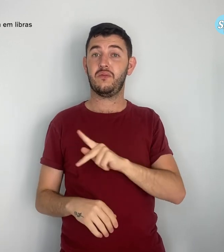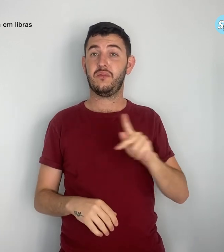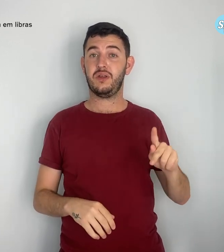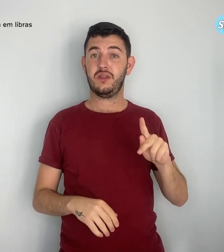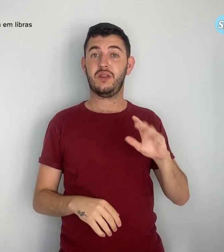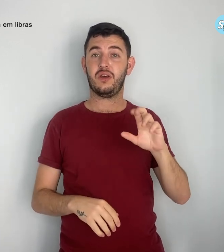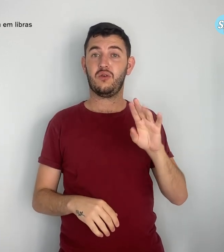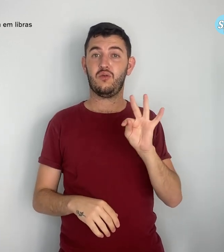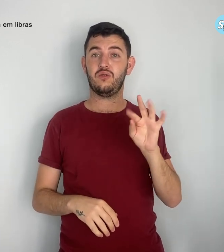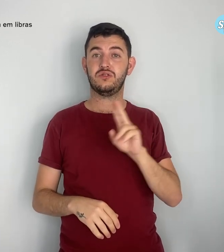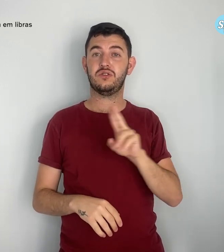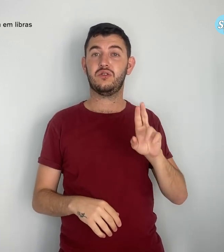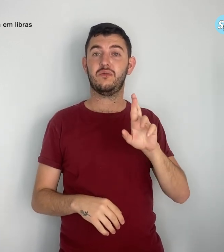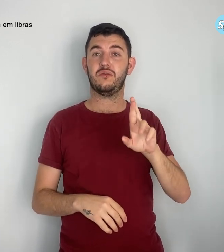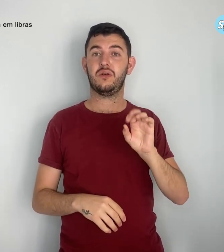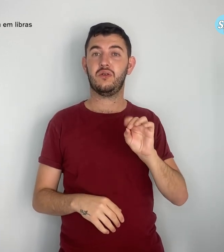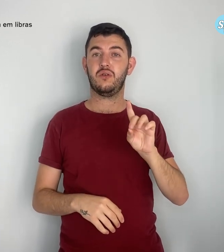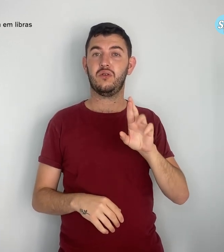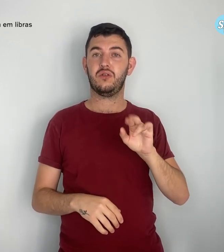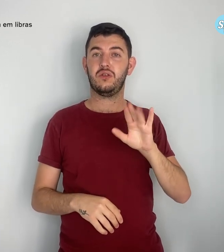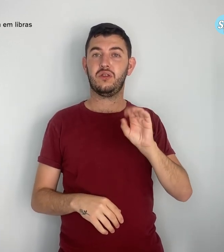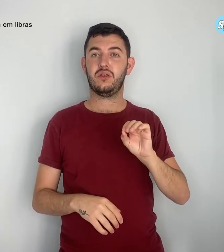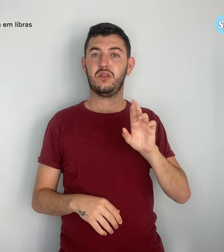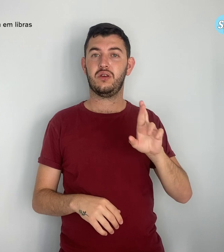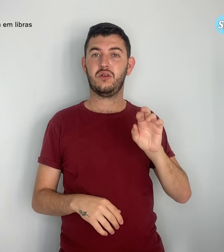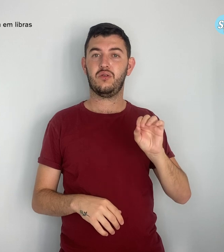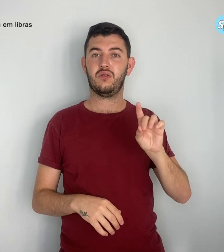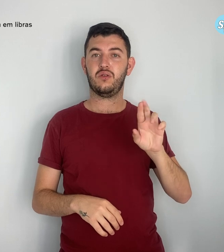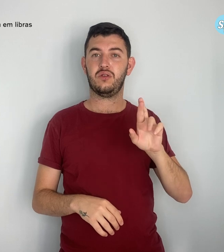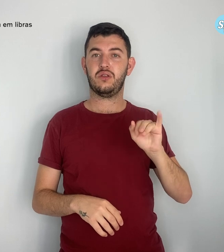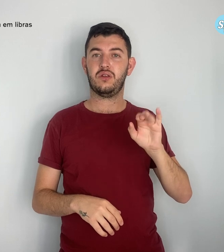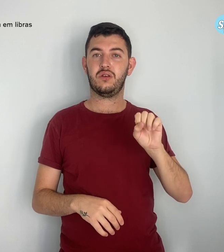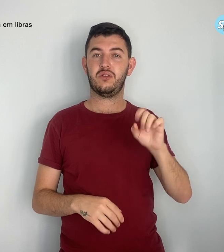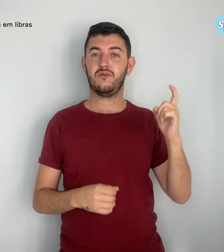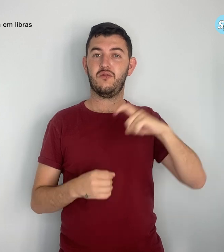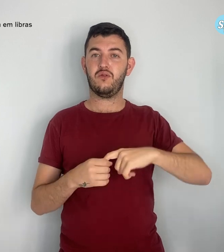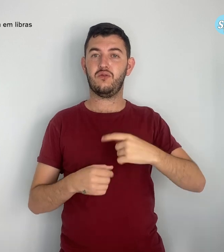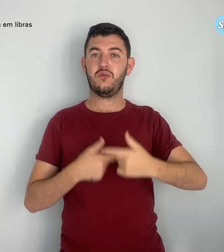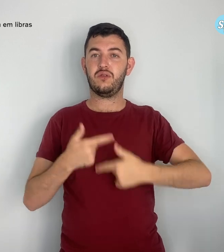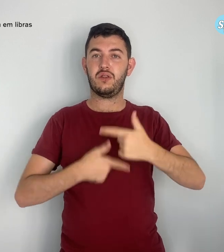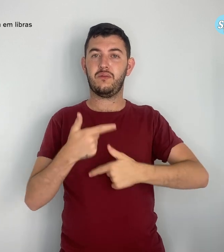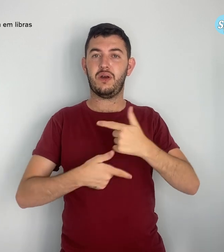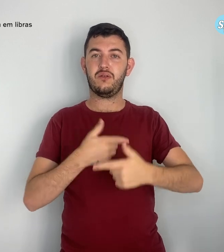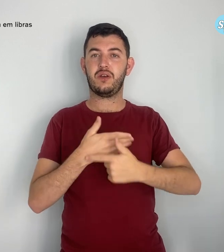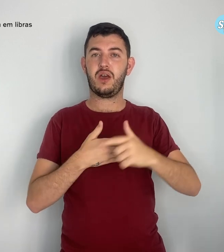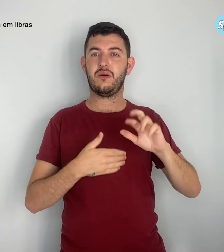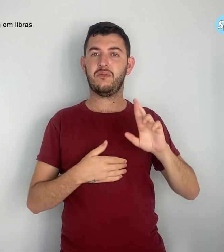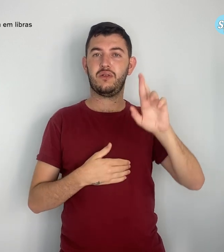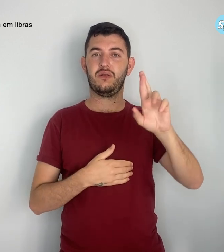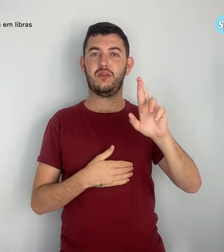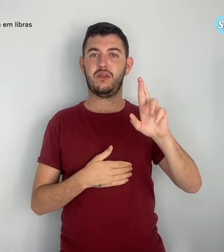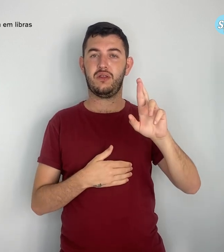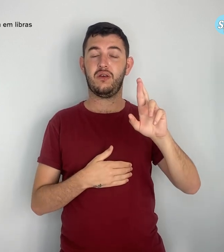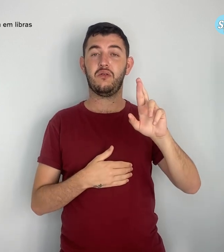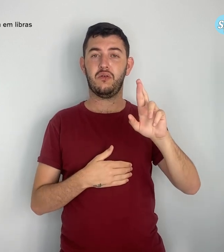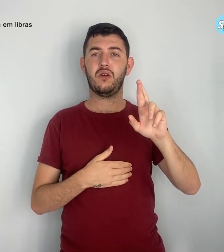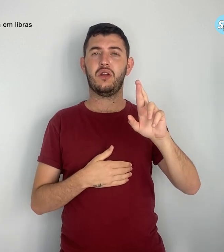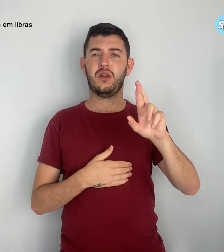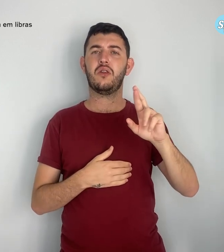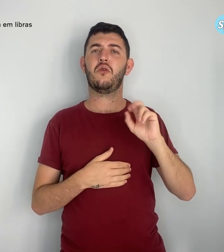reconduzido ao cargo no último SECUT, sobre os 40 anos da CUT. Rodrigo é professor